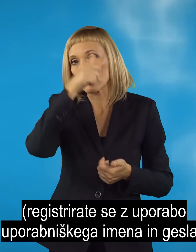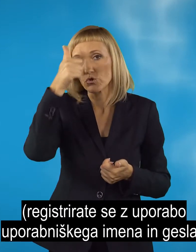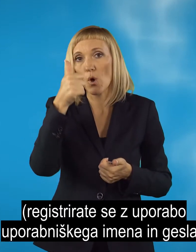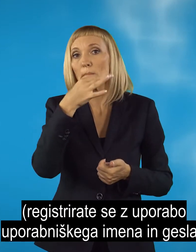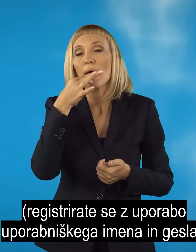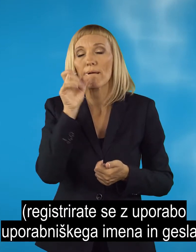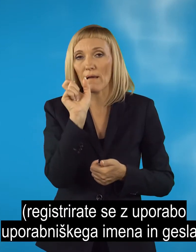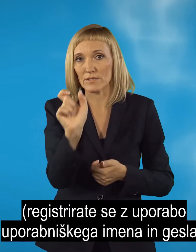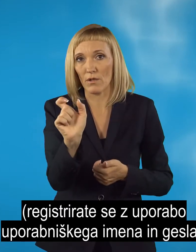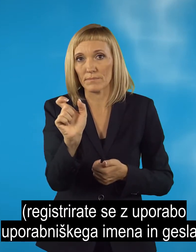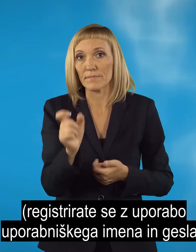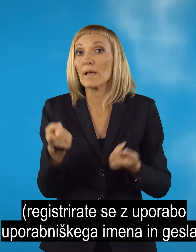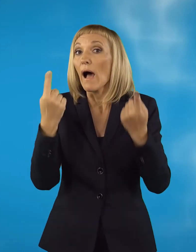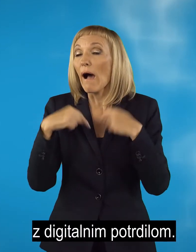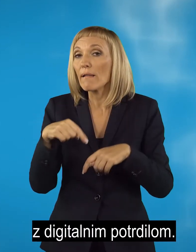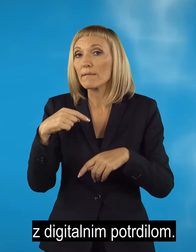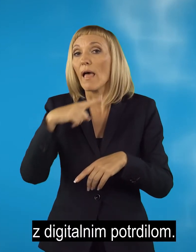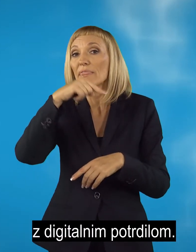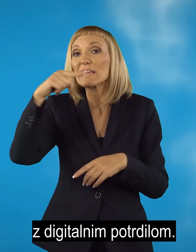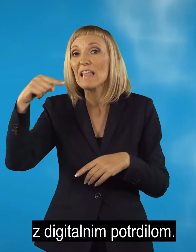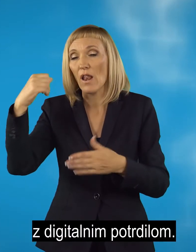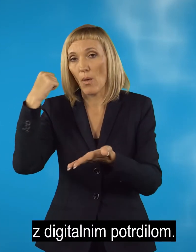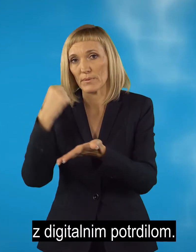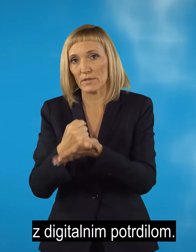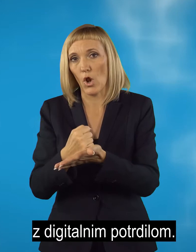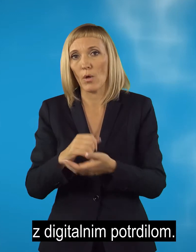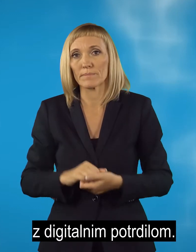gesla ali z digitalnim potrdilom.